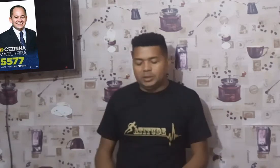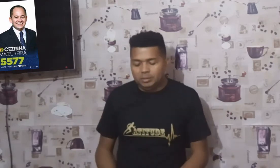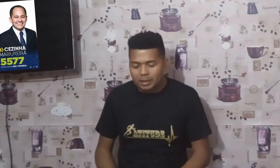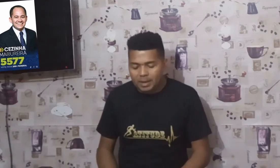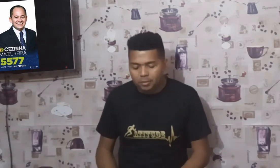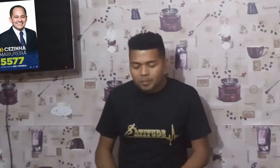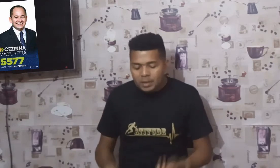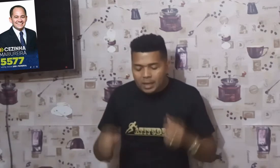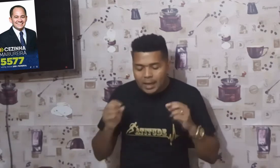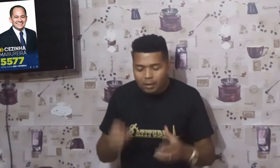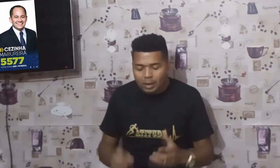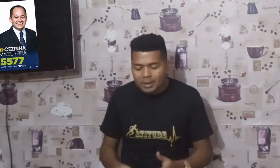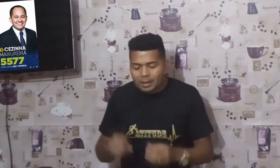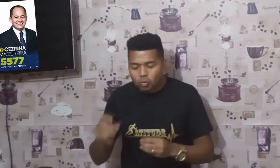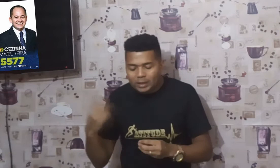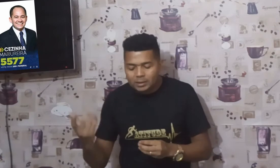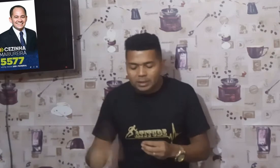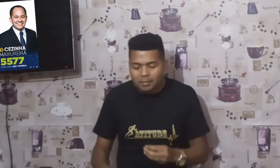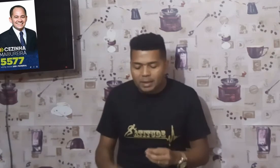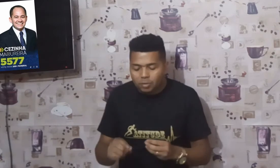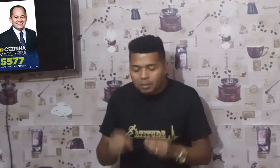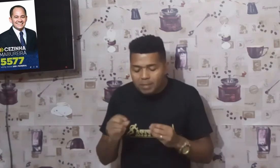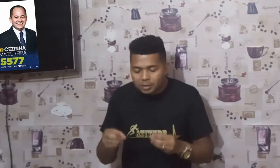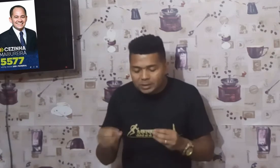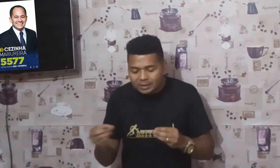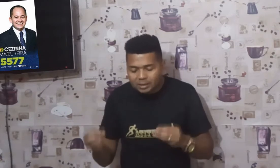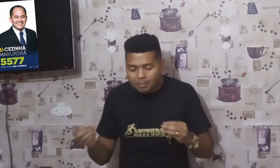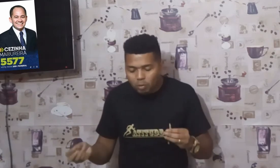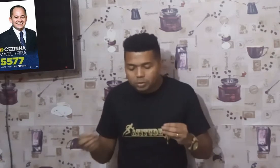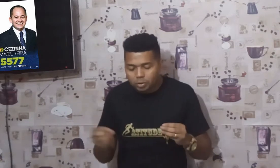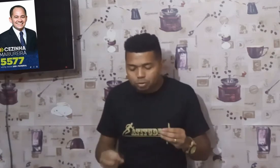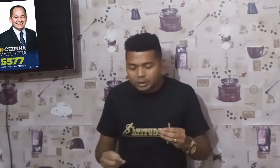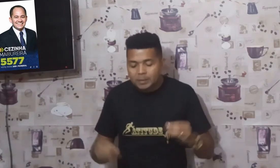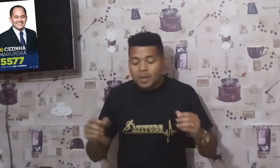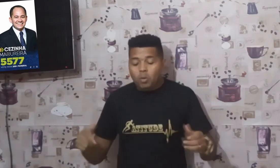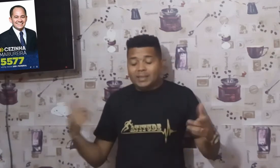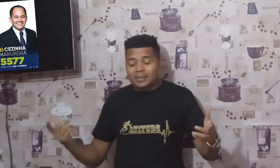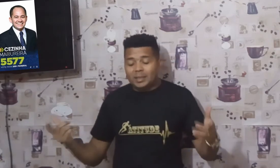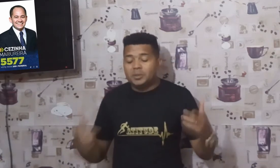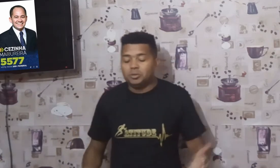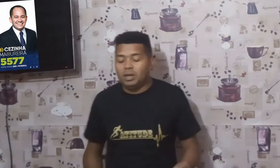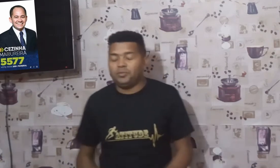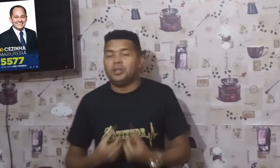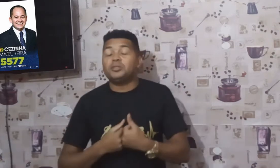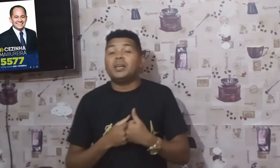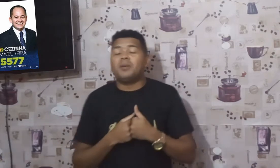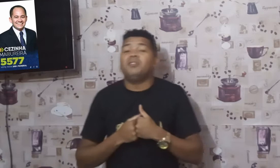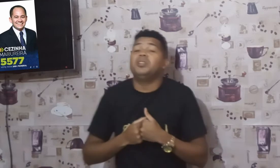Distribuição de Alimento, que regulamenta a doação de alimento que, mesmo estando em boas condições, quase sempre são jogados fora. Eu sempre